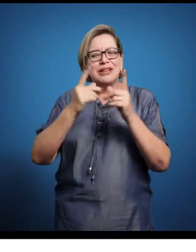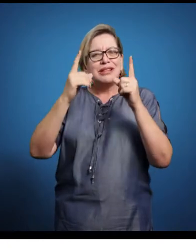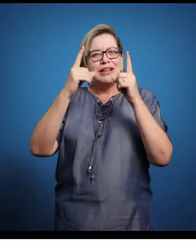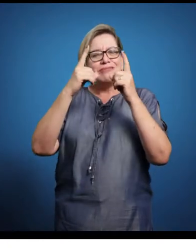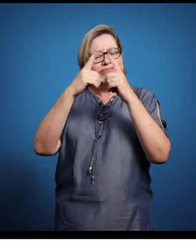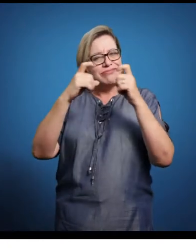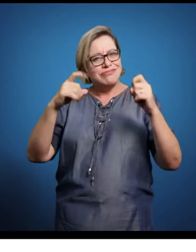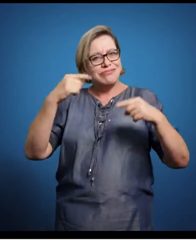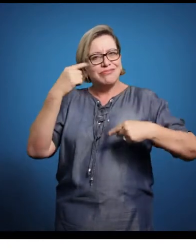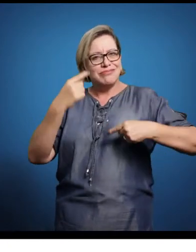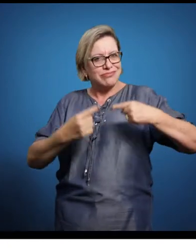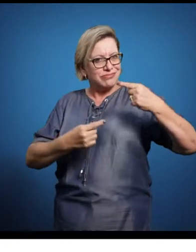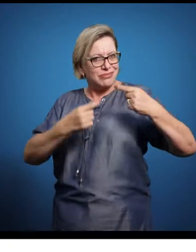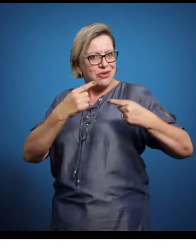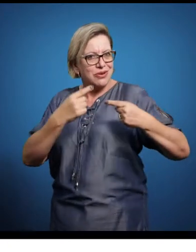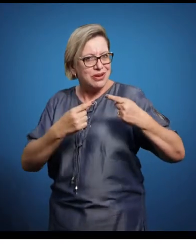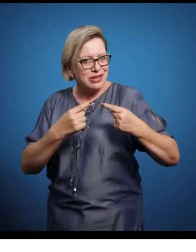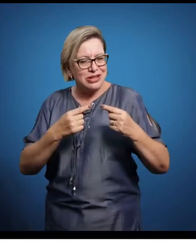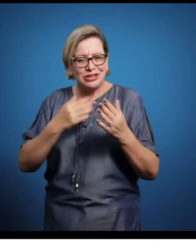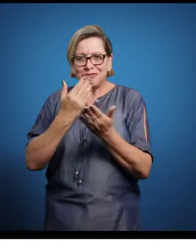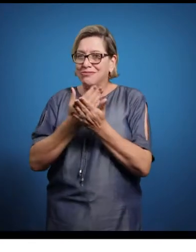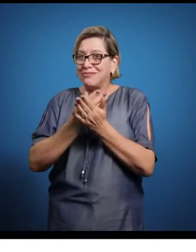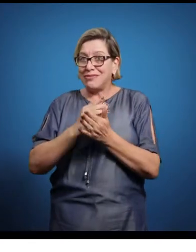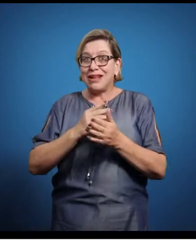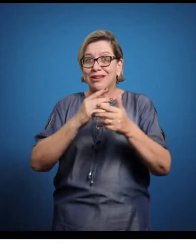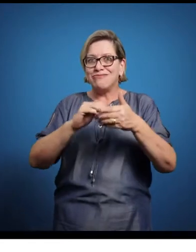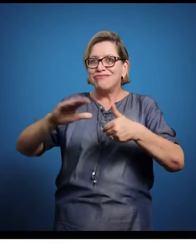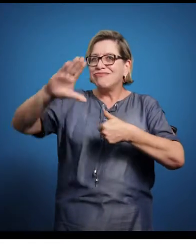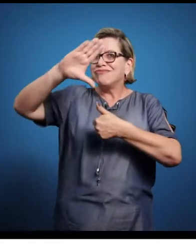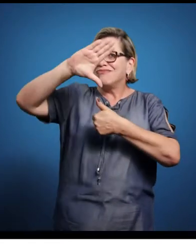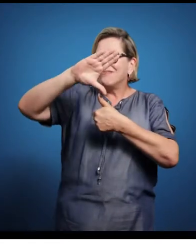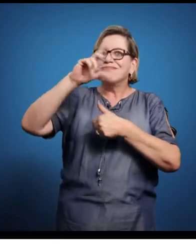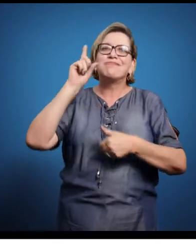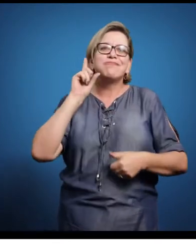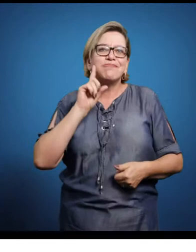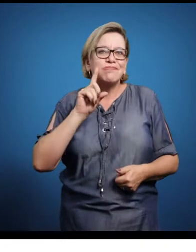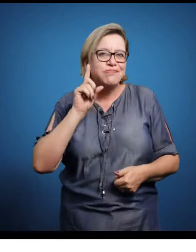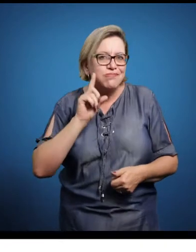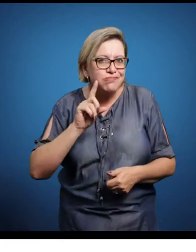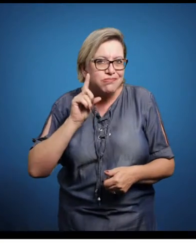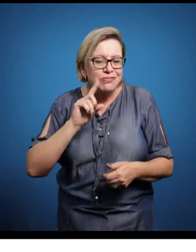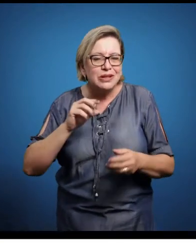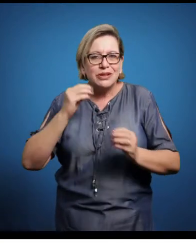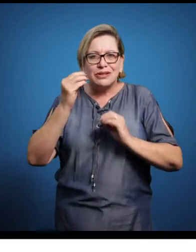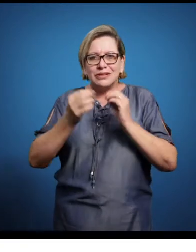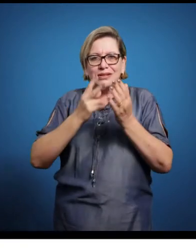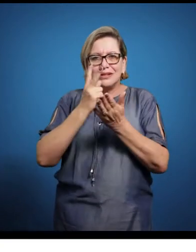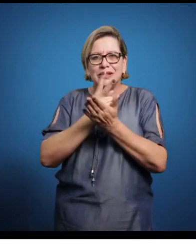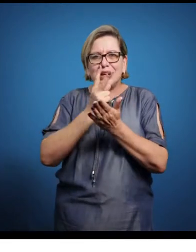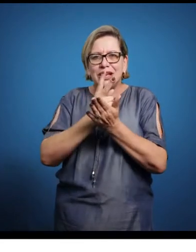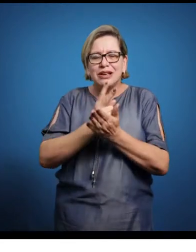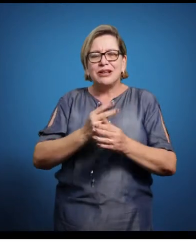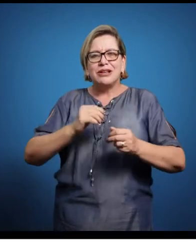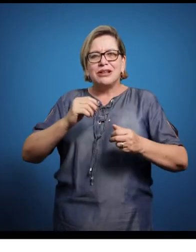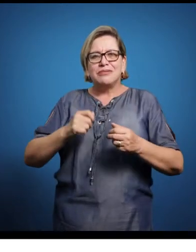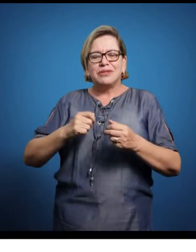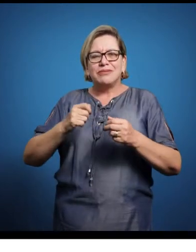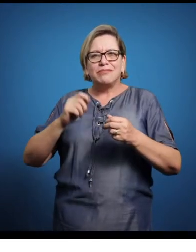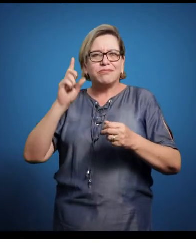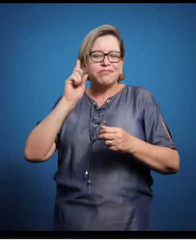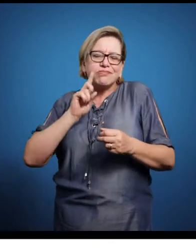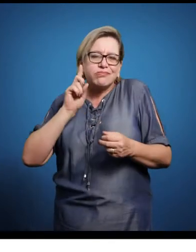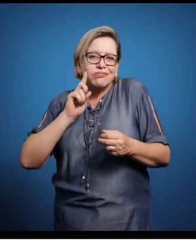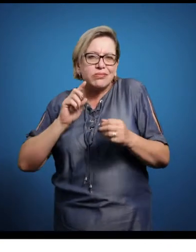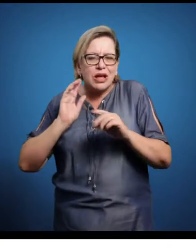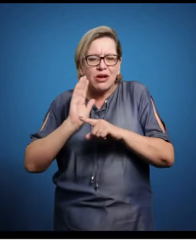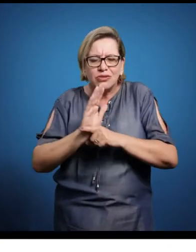nesse período que fizeram pós-graduação nos estados unidos e que foram muitas vezes financiados por organizações norte-americanas para entender o